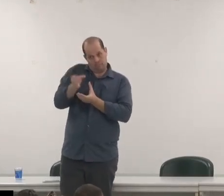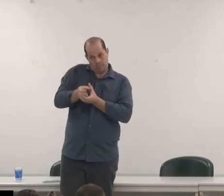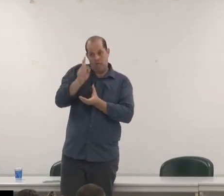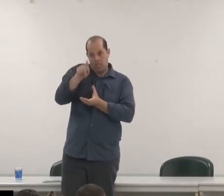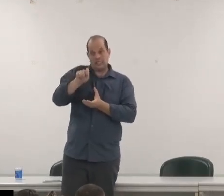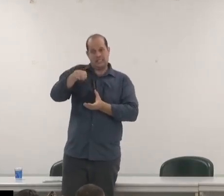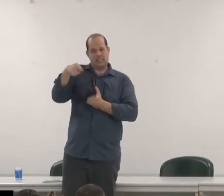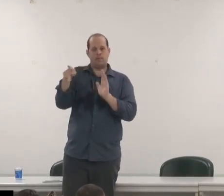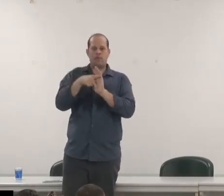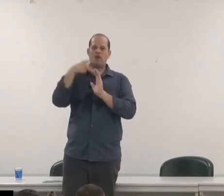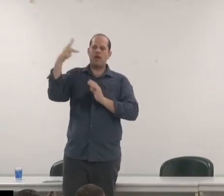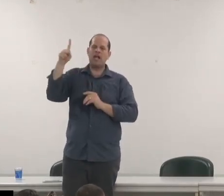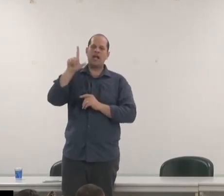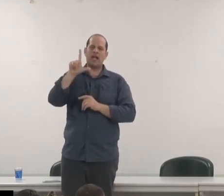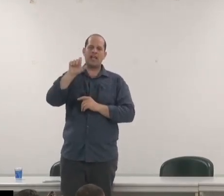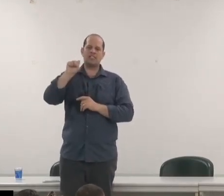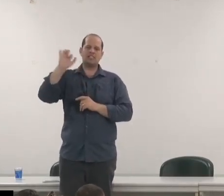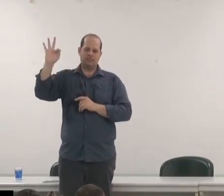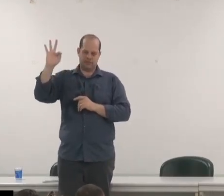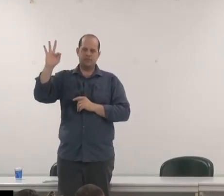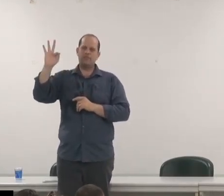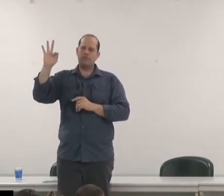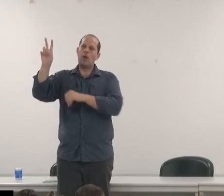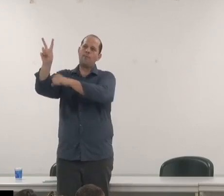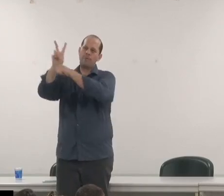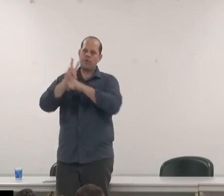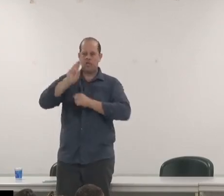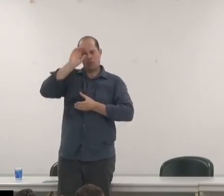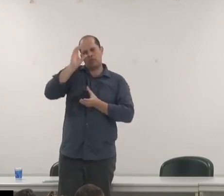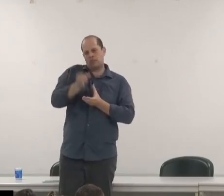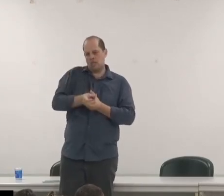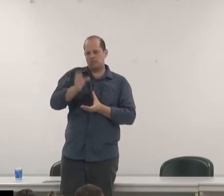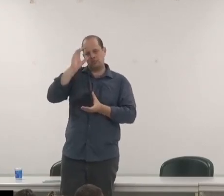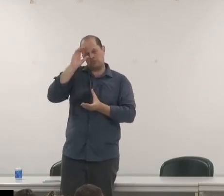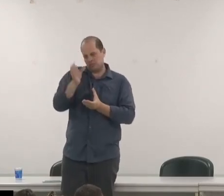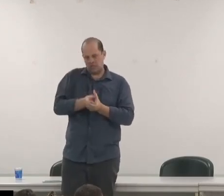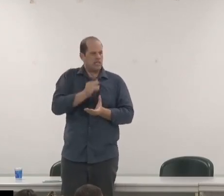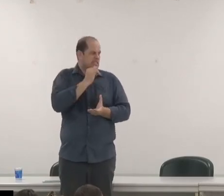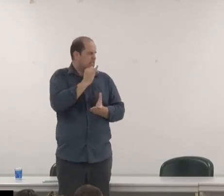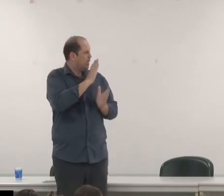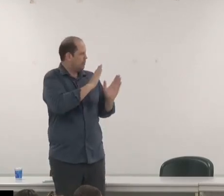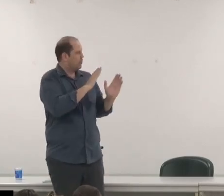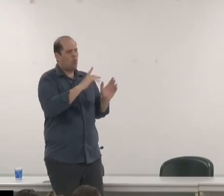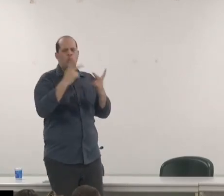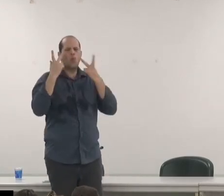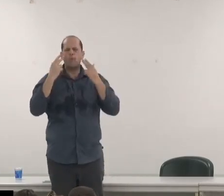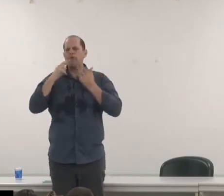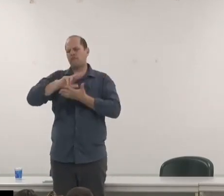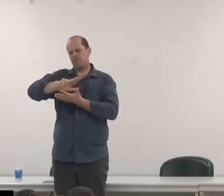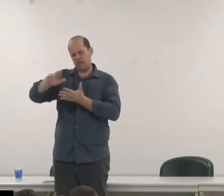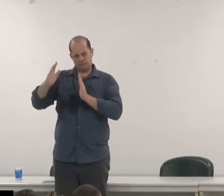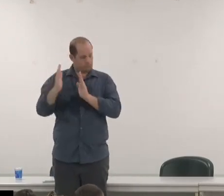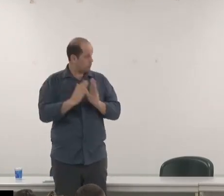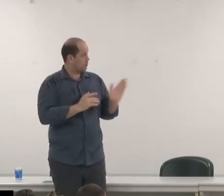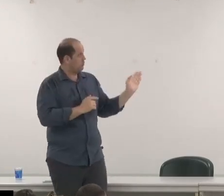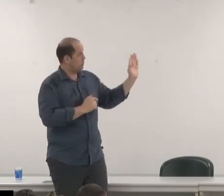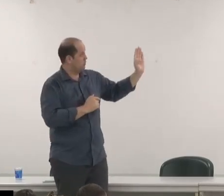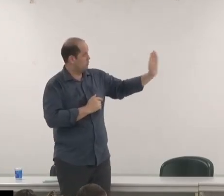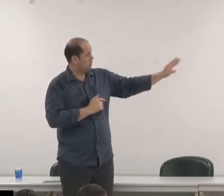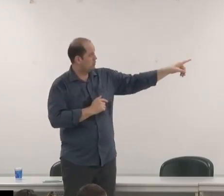Esse aqui, por exemplo, que é um empréstimo da língua de sinais francesa, que é o sinal que a gente usa para